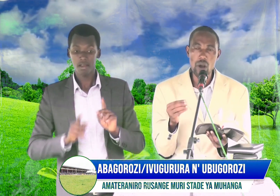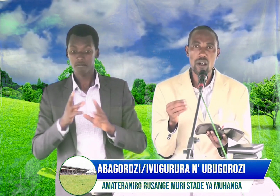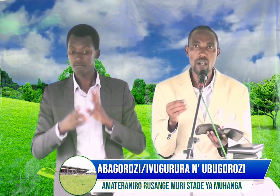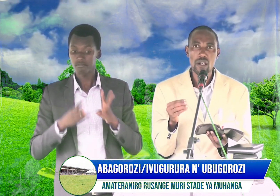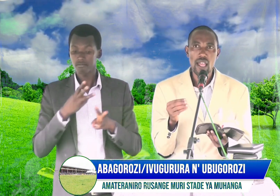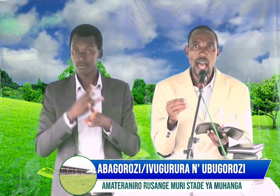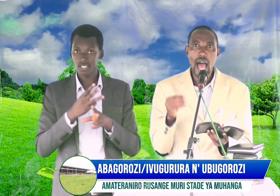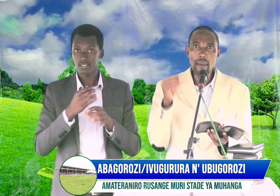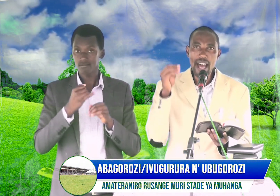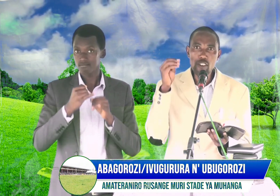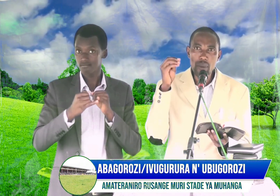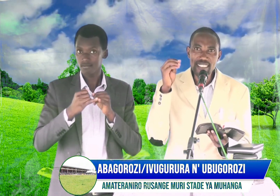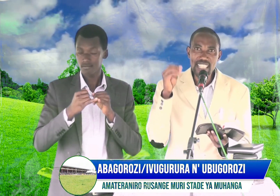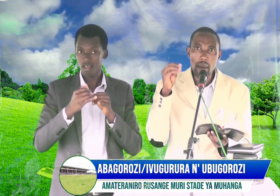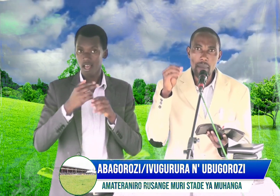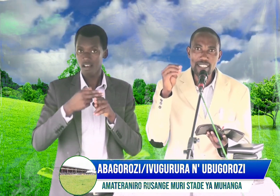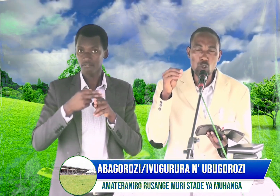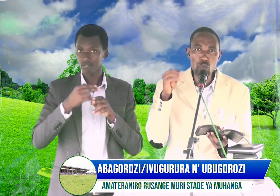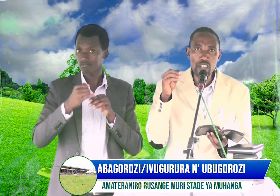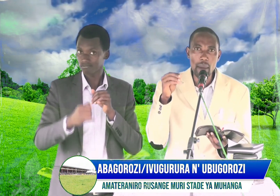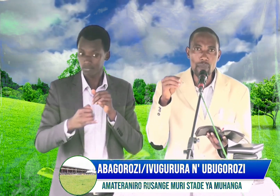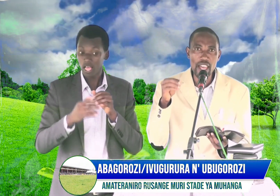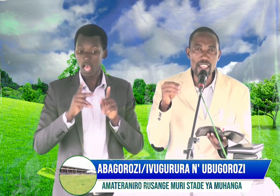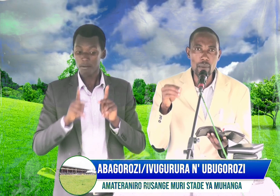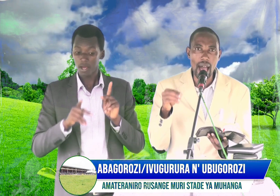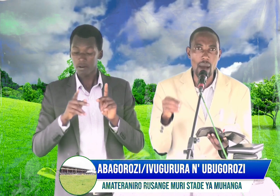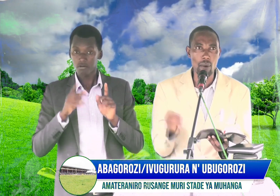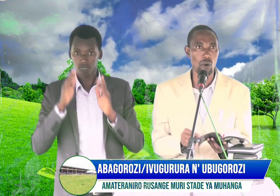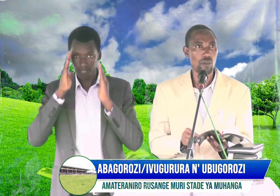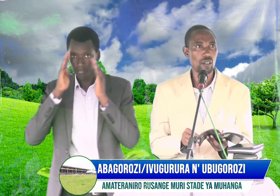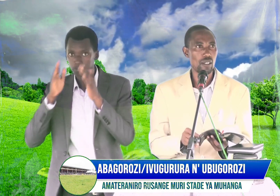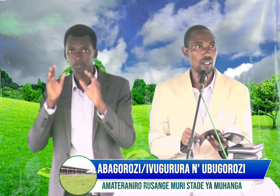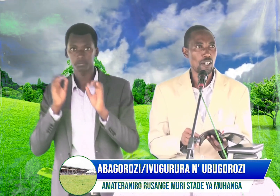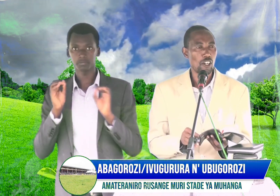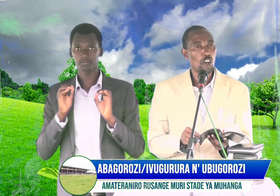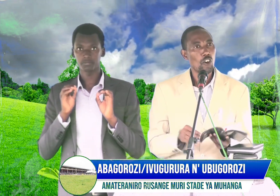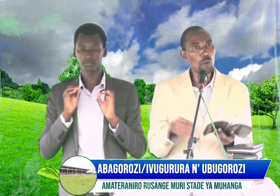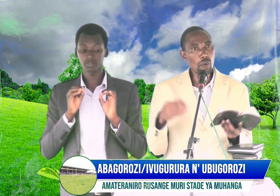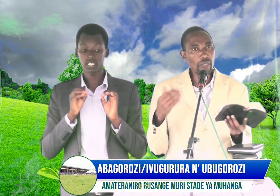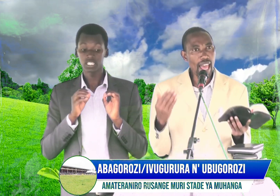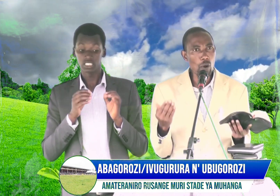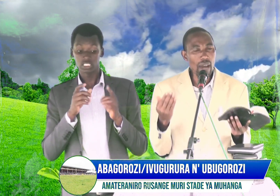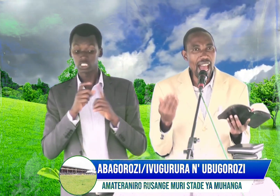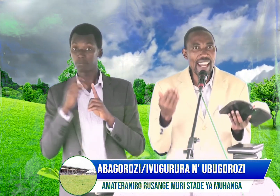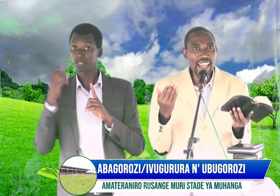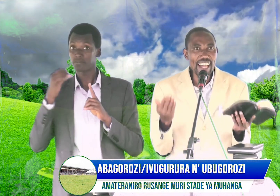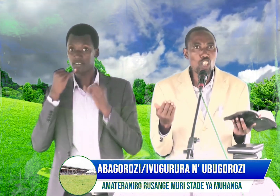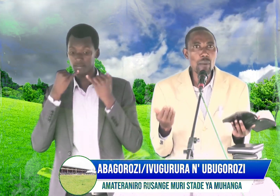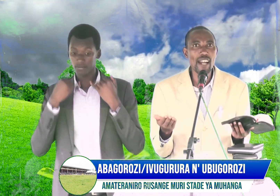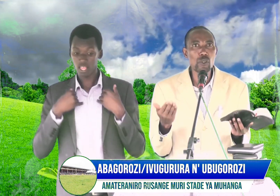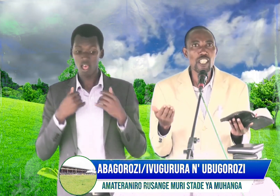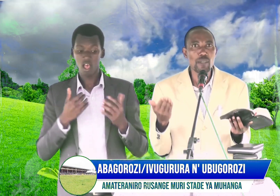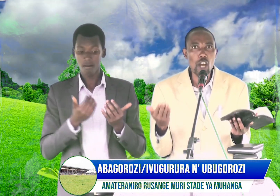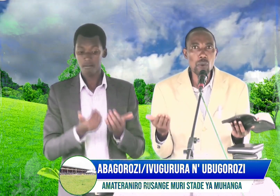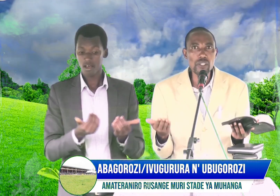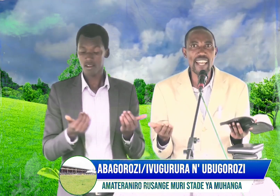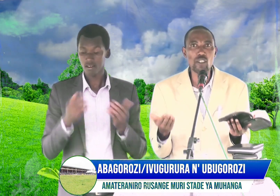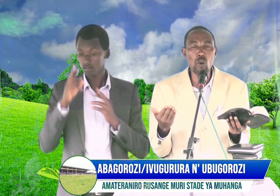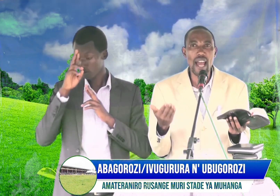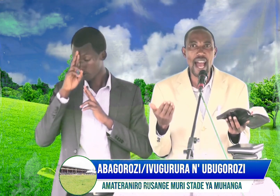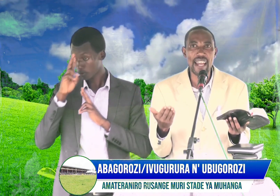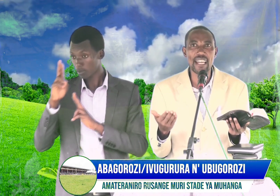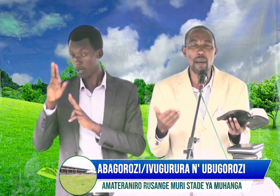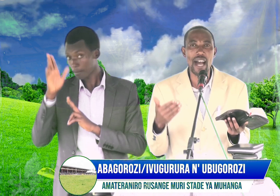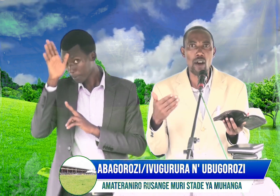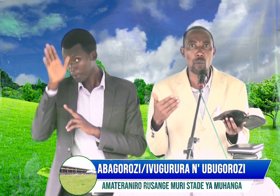ngo abantu bazaba batumvira ababyeyi babo. Umubyeyi, umwana yashobora kugira ibyo kurya,